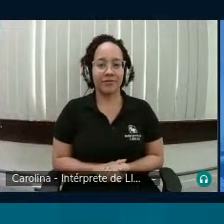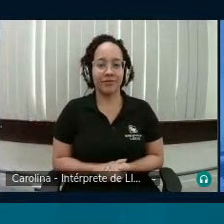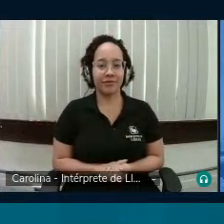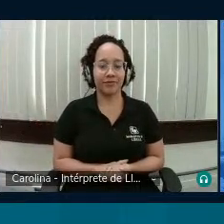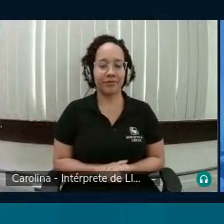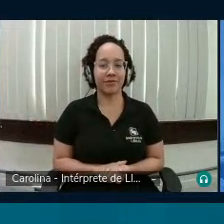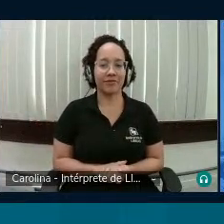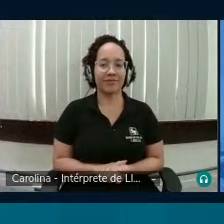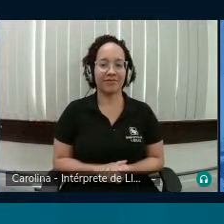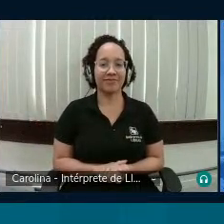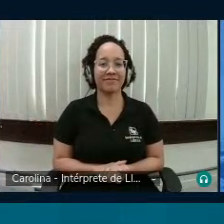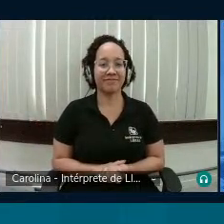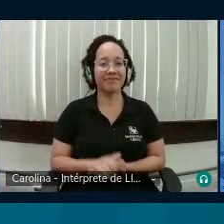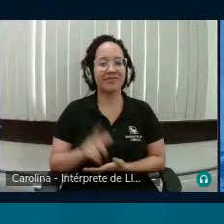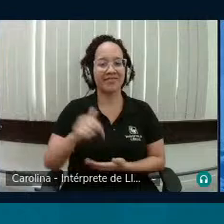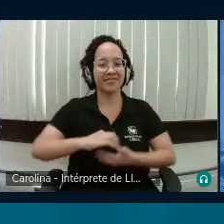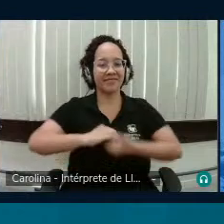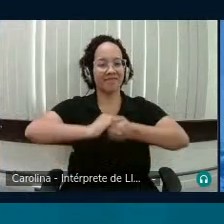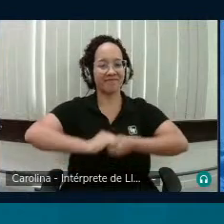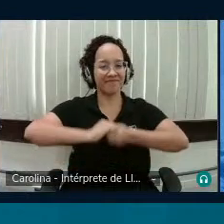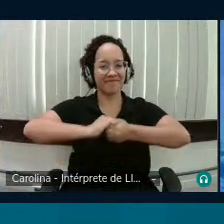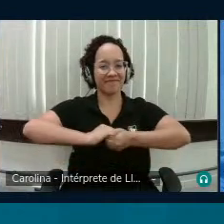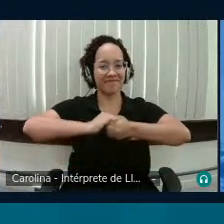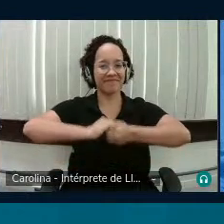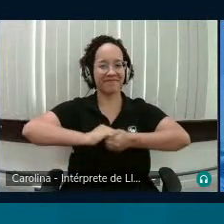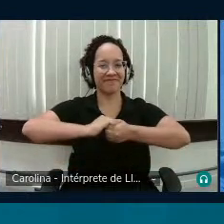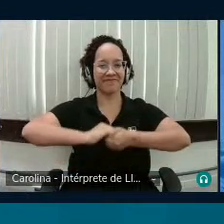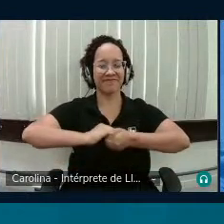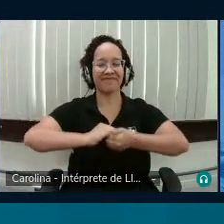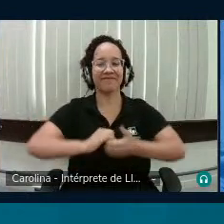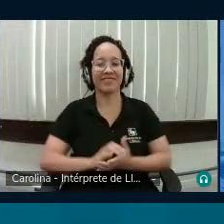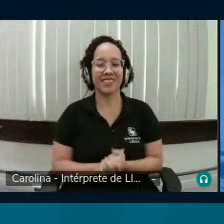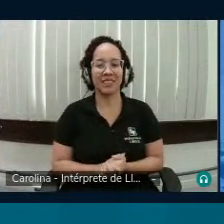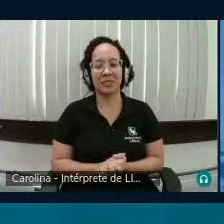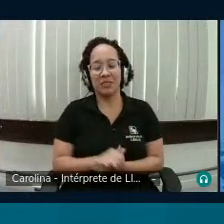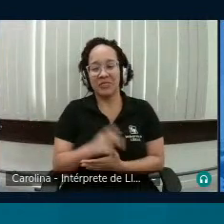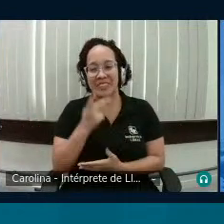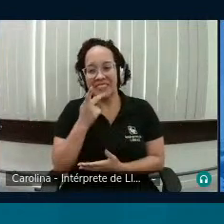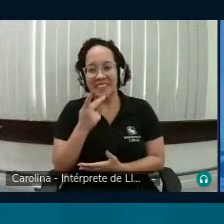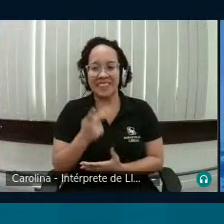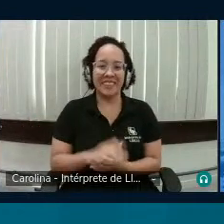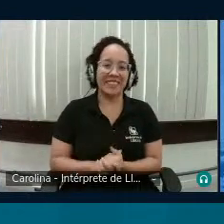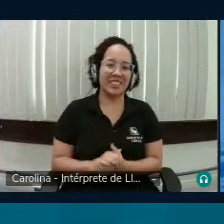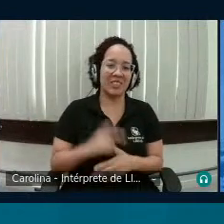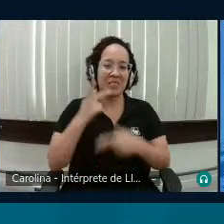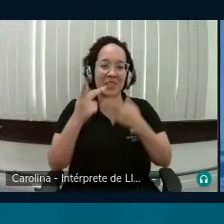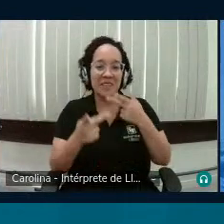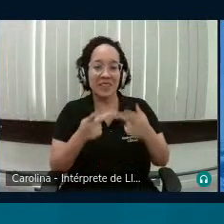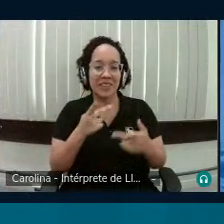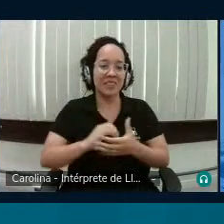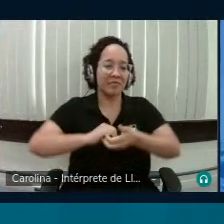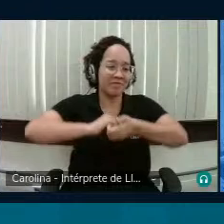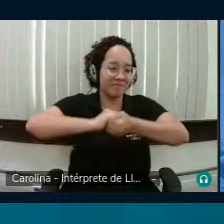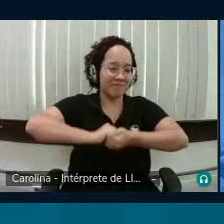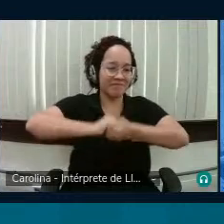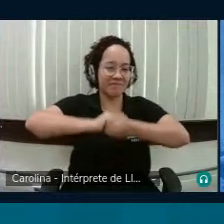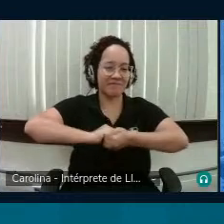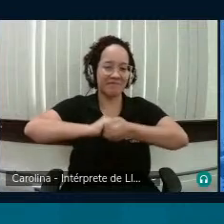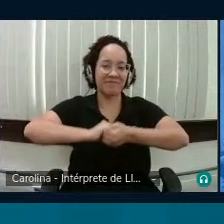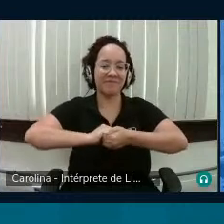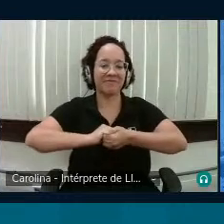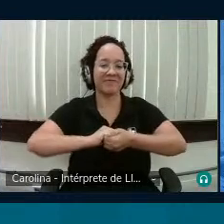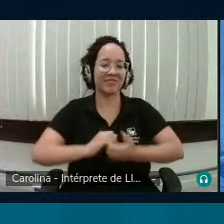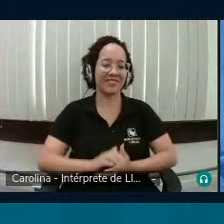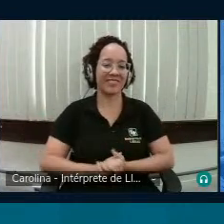essa aqui é a saudação. Eu não sei se eu expandi um pouco a vida aqui, né, o tema da saudação, né, não é só o